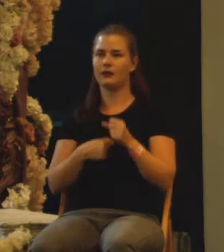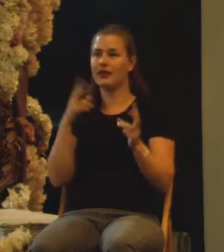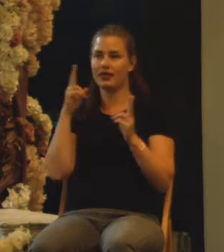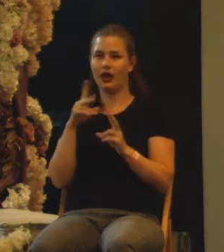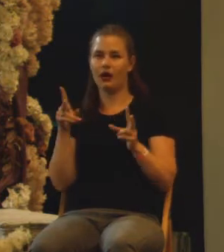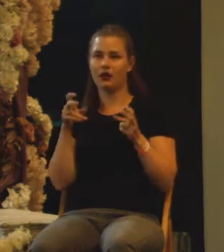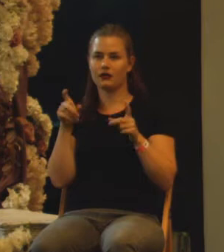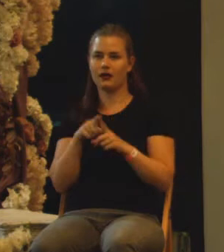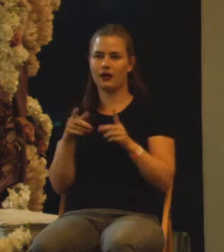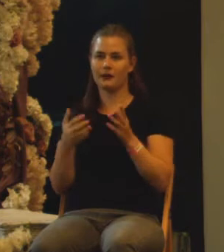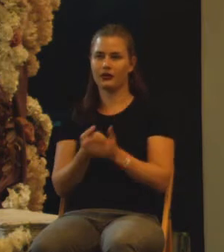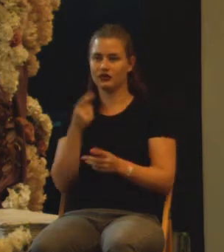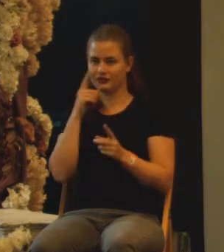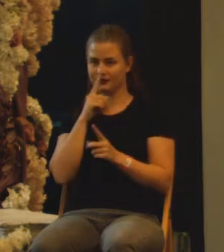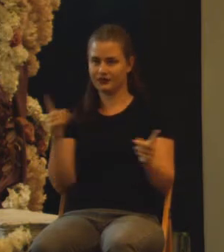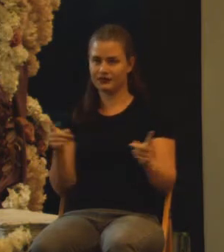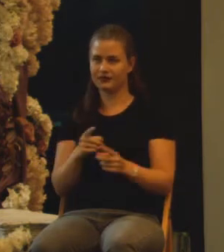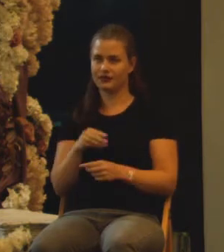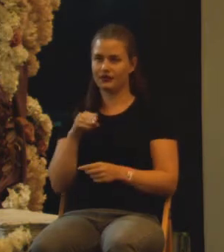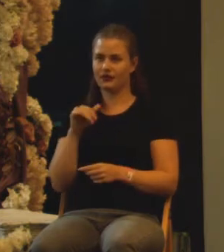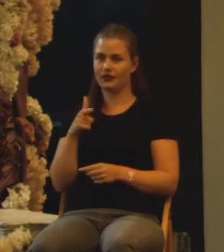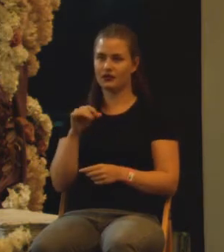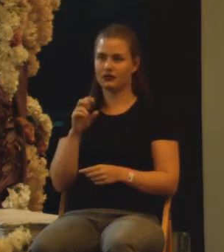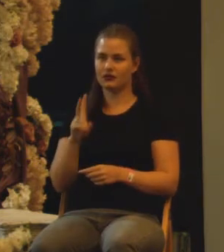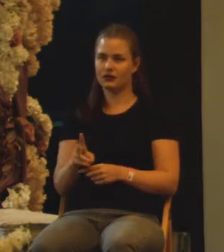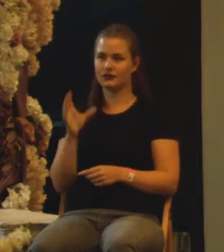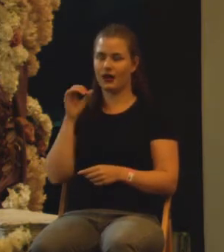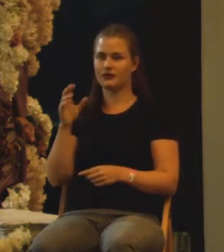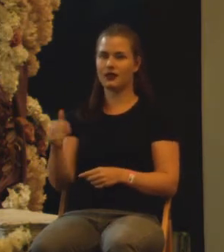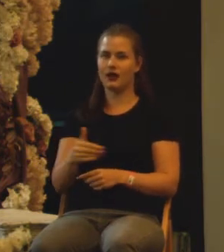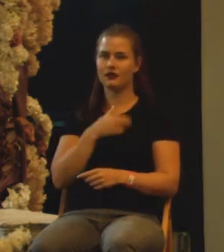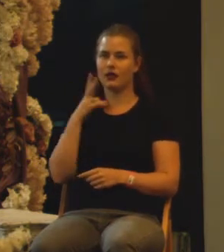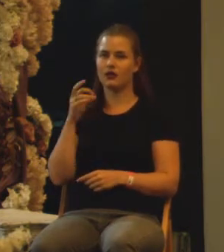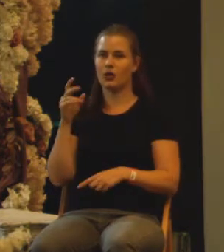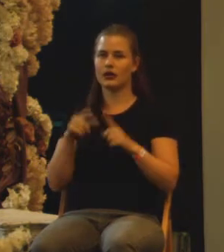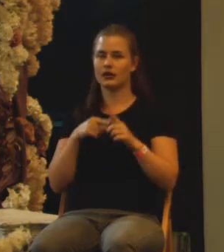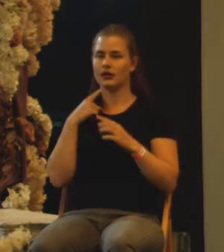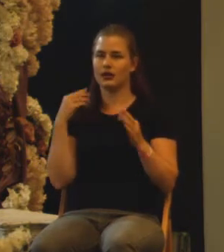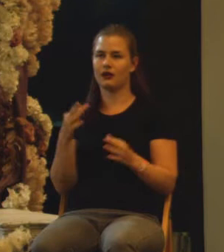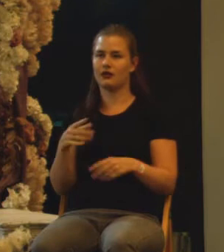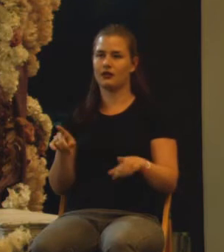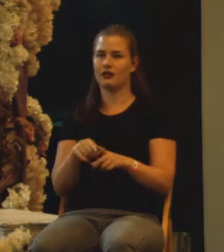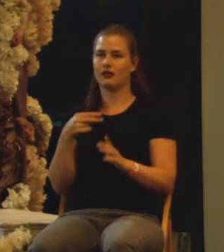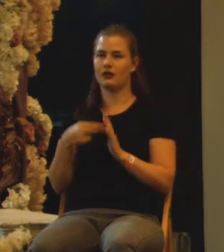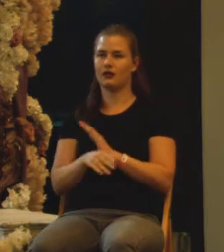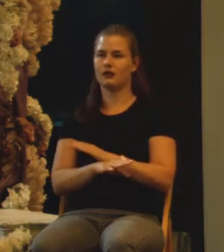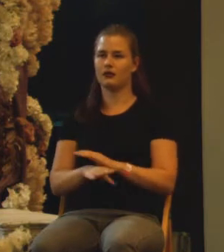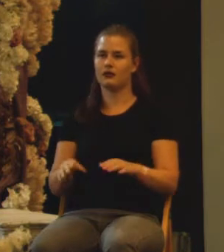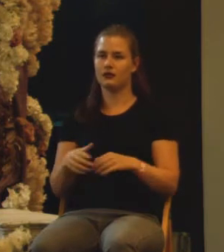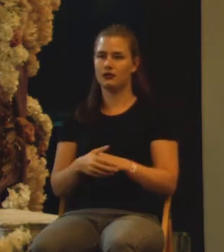получается. Удивительно, уникально. Тигрик, сосиски хотят, но родители никогда такие не покупали. Просто